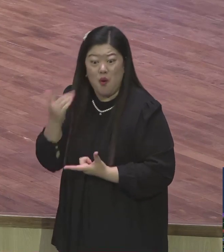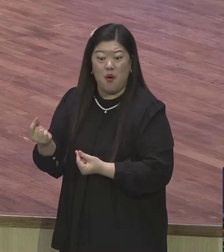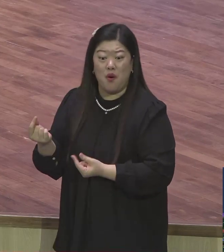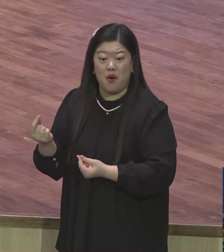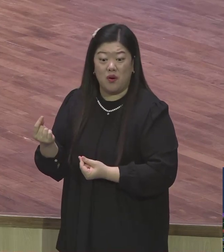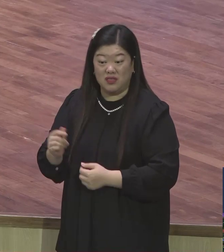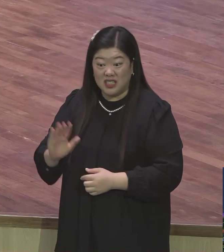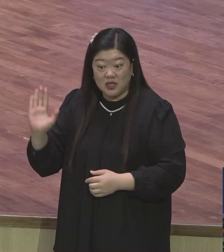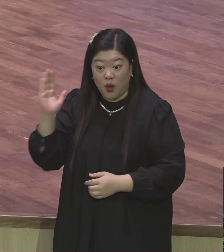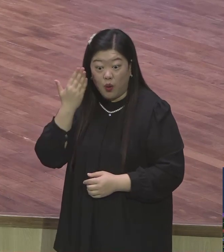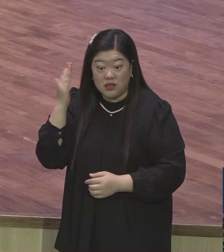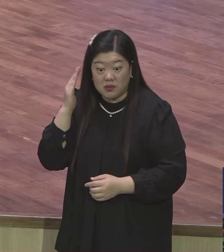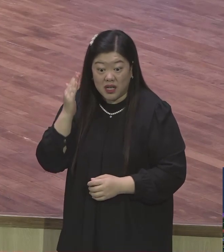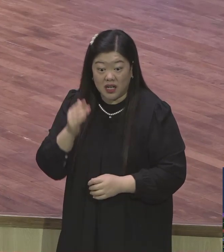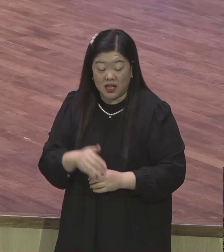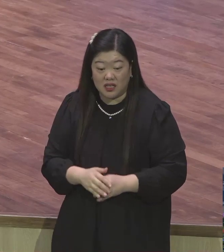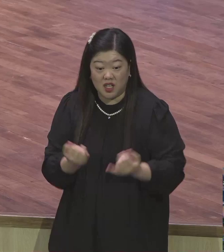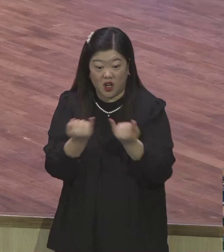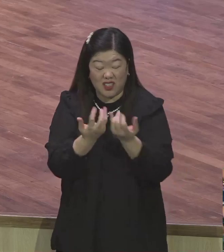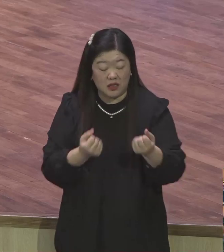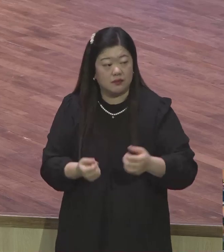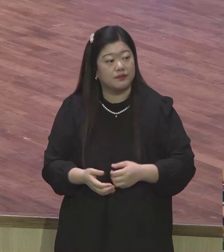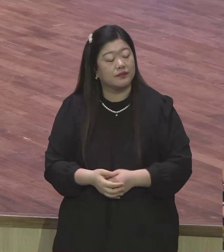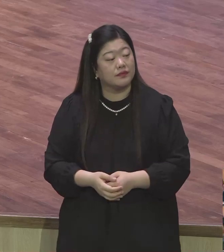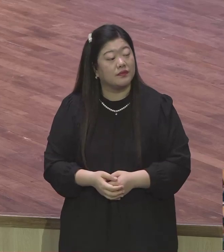요즘 그랬다가는 살아남지도 못합니다만.